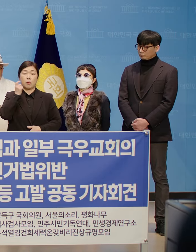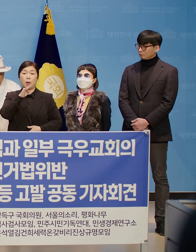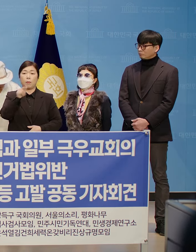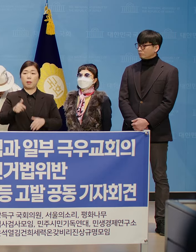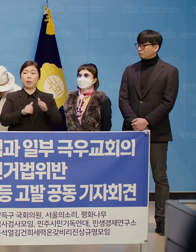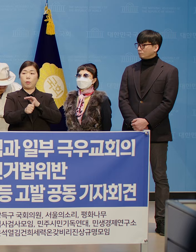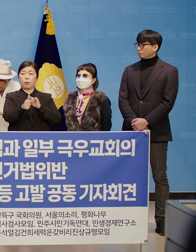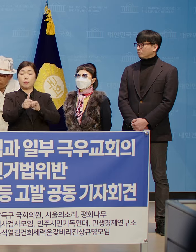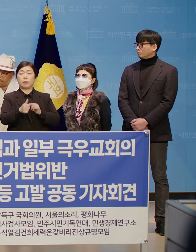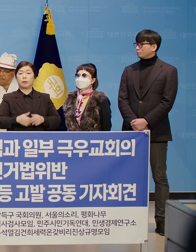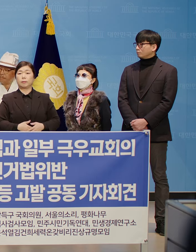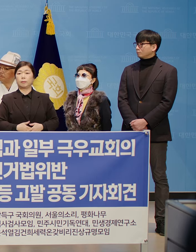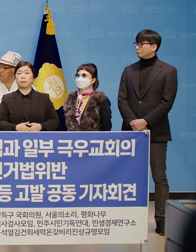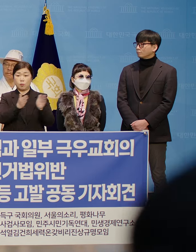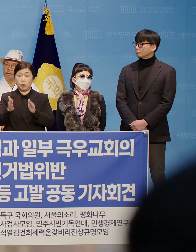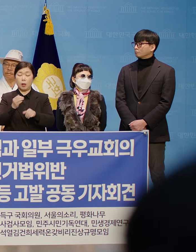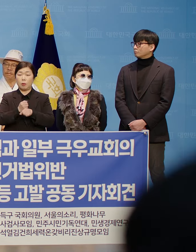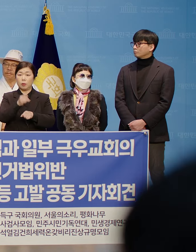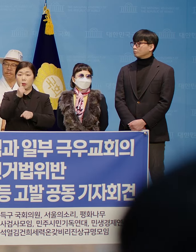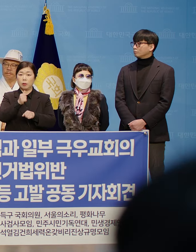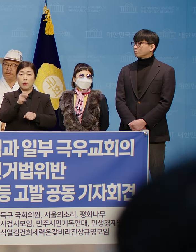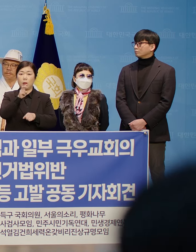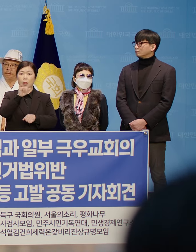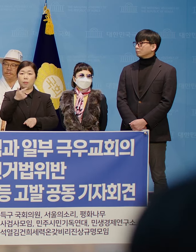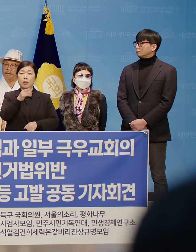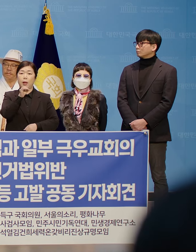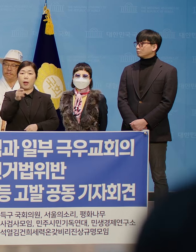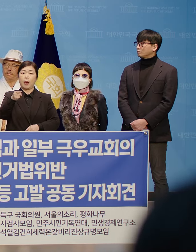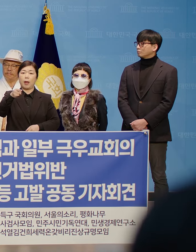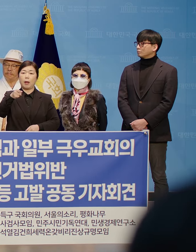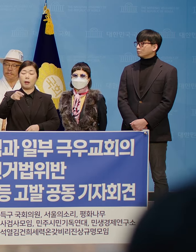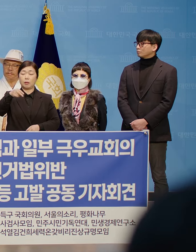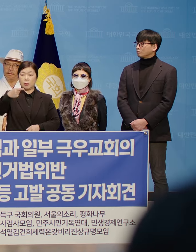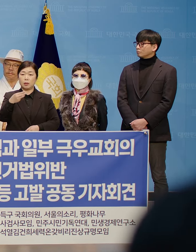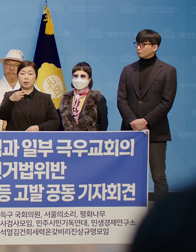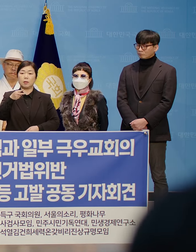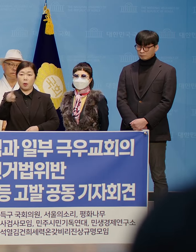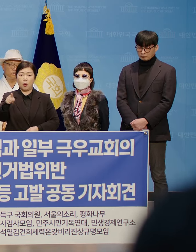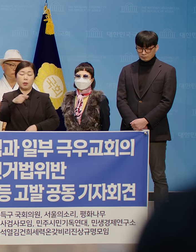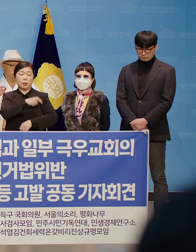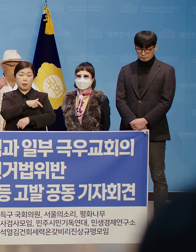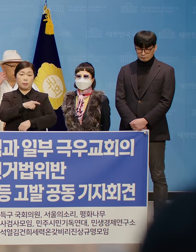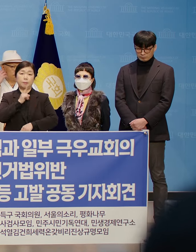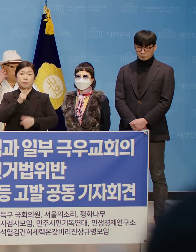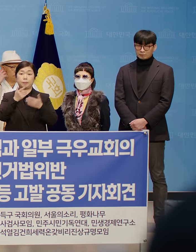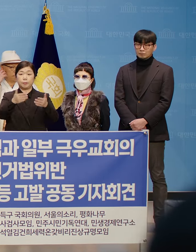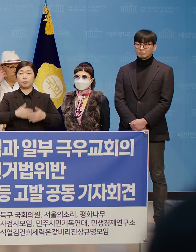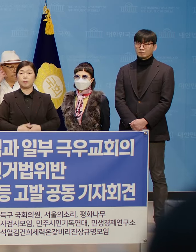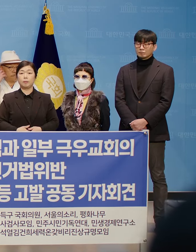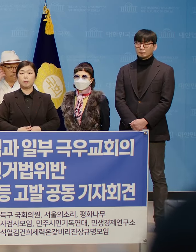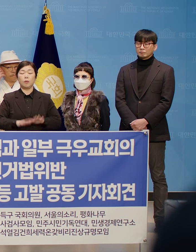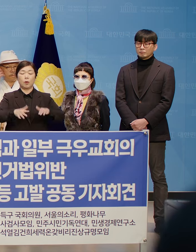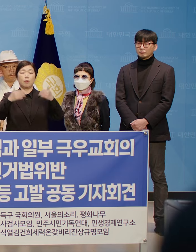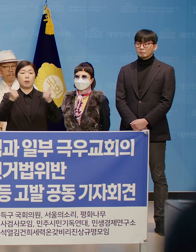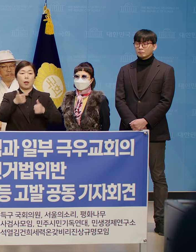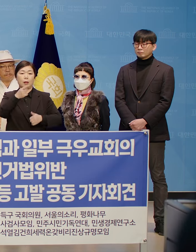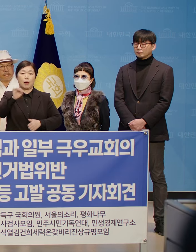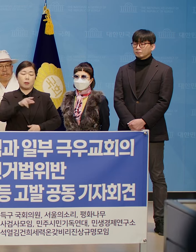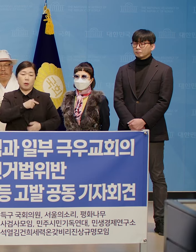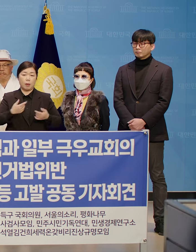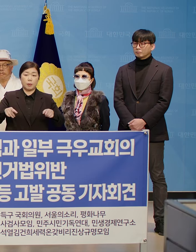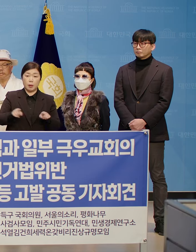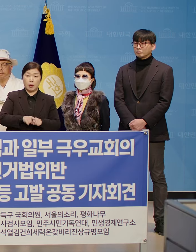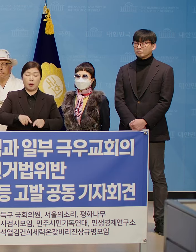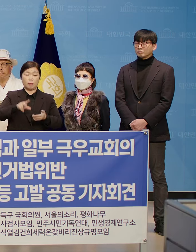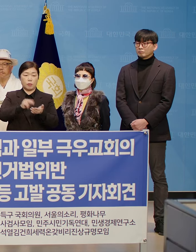오셨습니다 우리 평화나무 민 에스더 이사님도 오셨습니다 그래서 어 저희는 오늘은 국회에서 강덕군 이만 이렇게